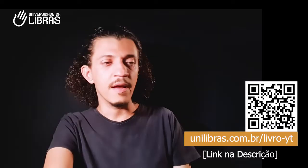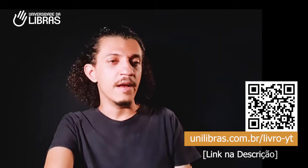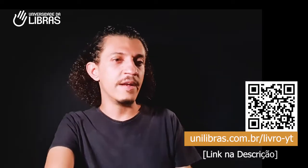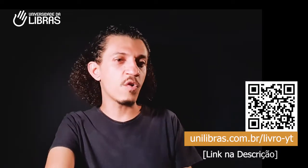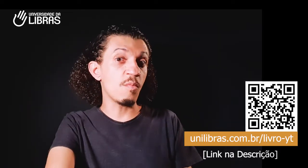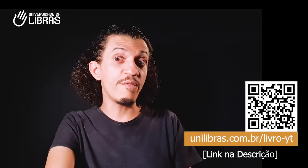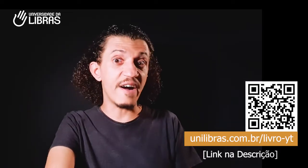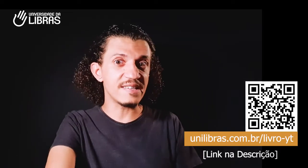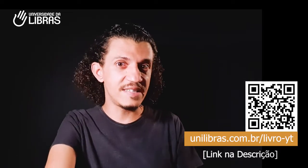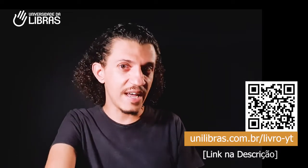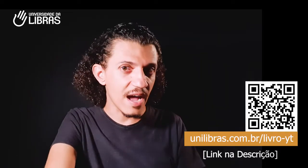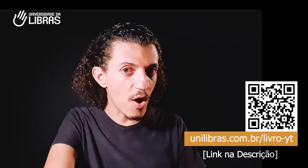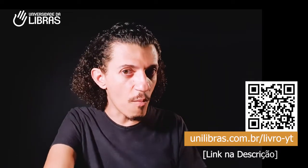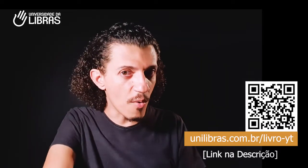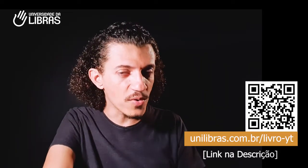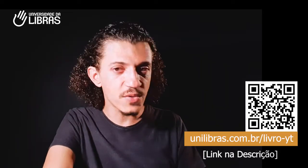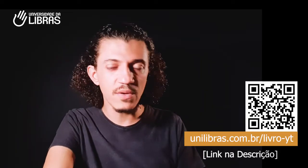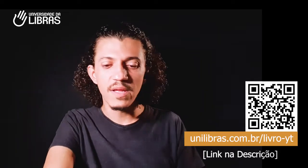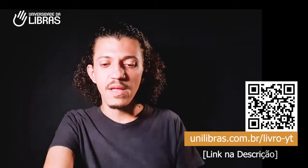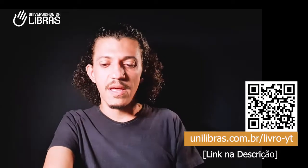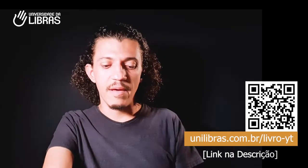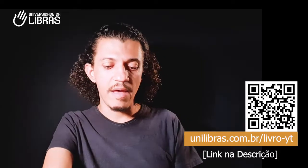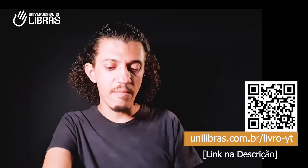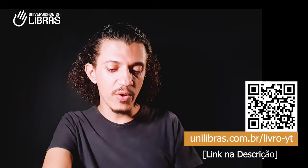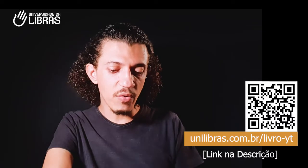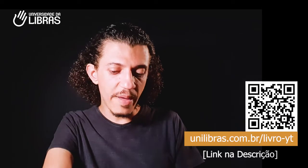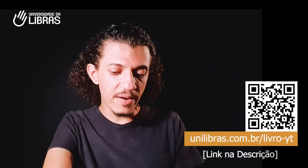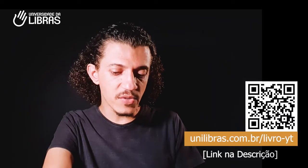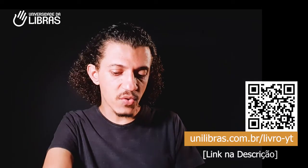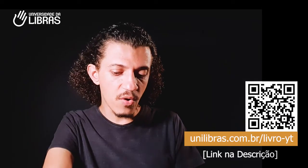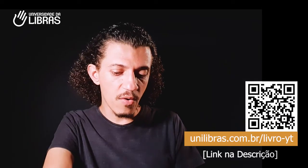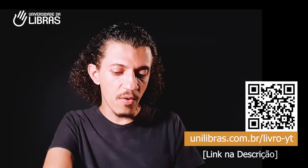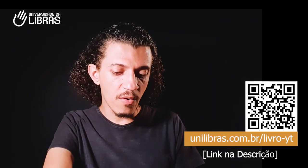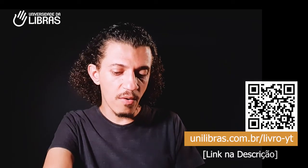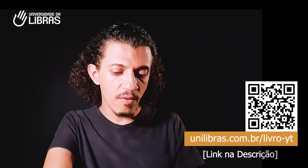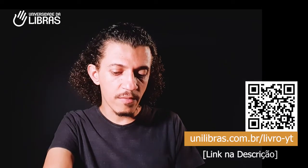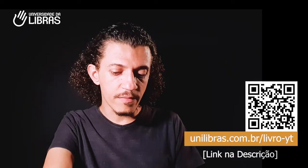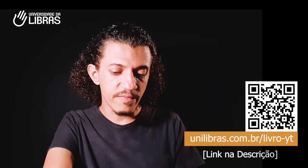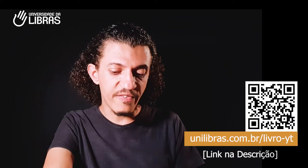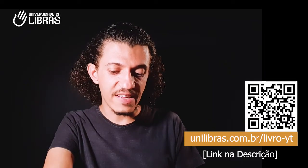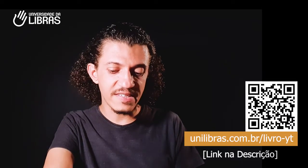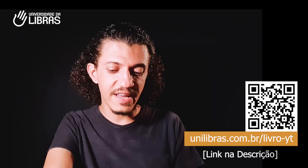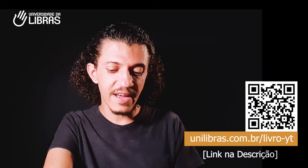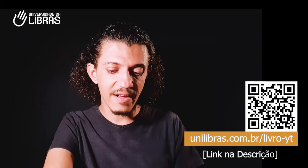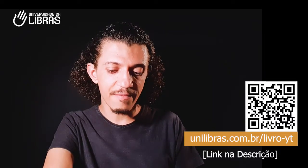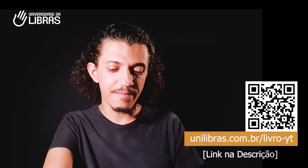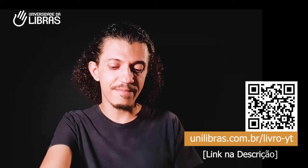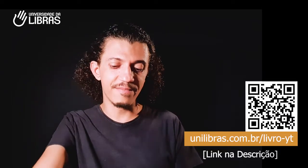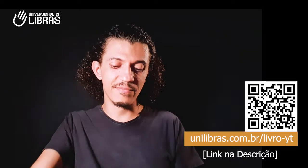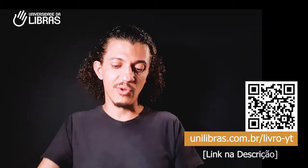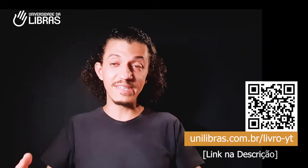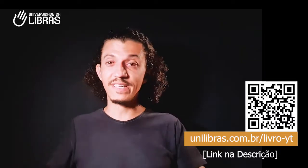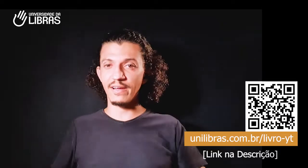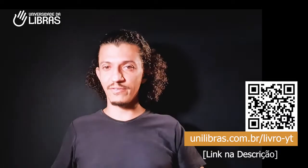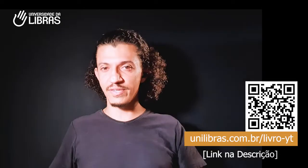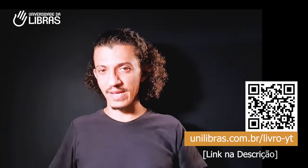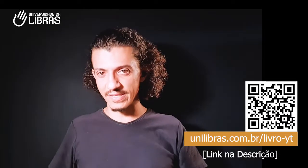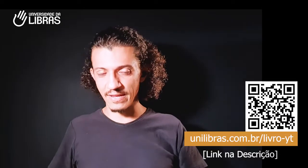nem como fazer almoço é muito menos com fazer dois anos de